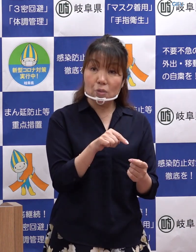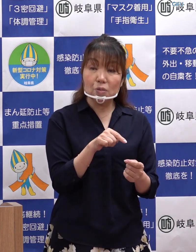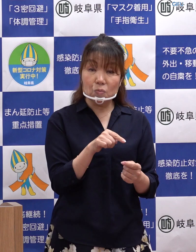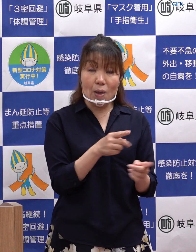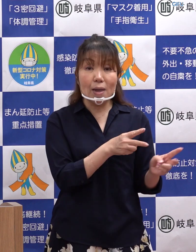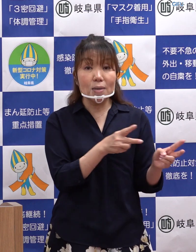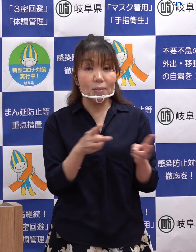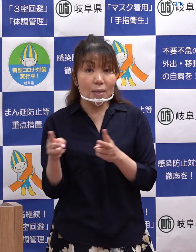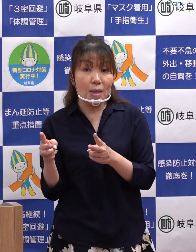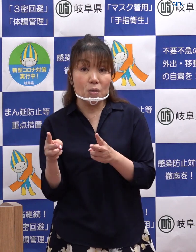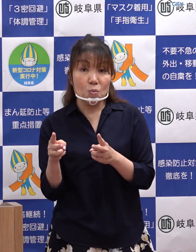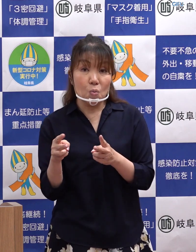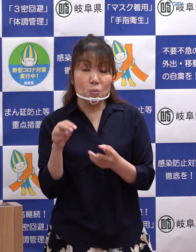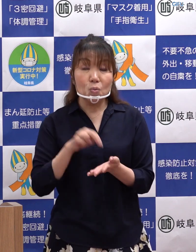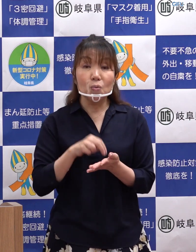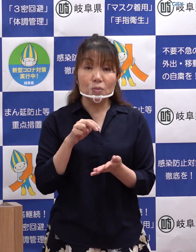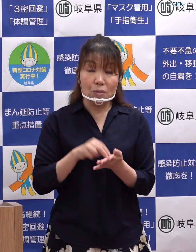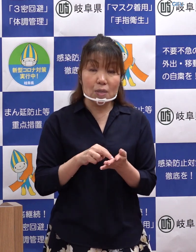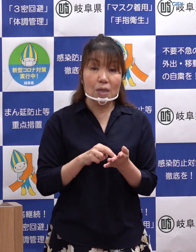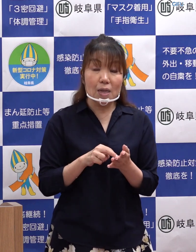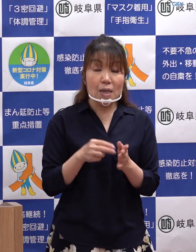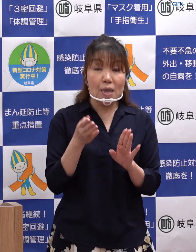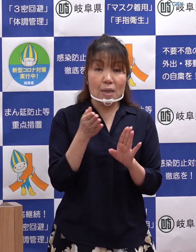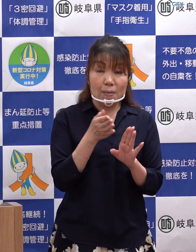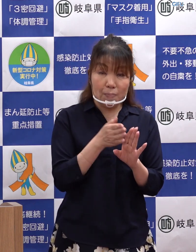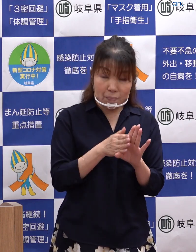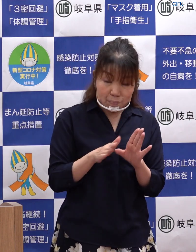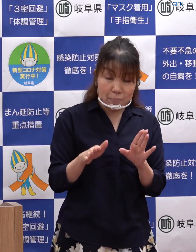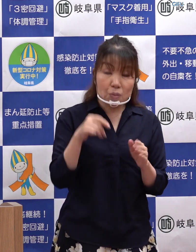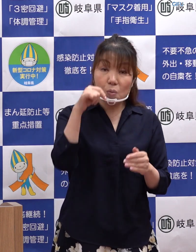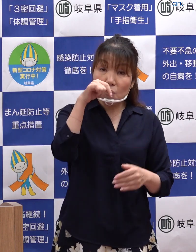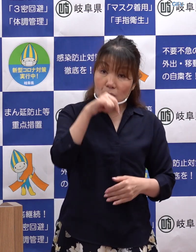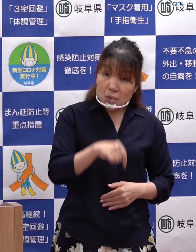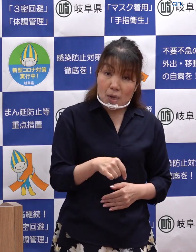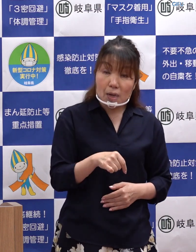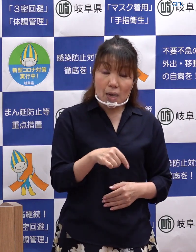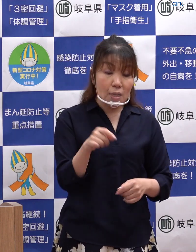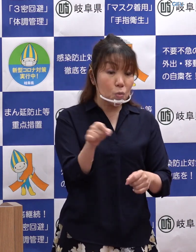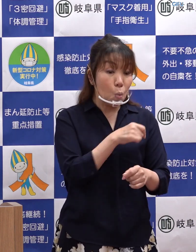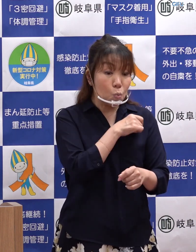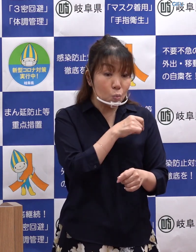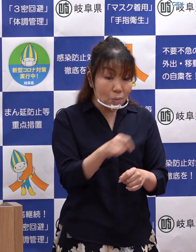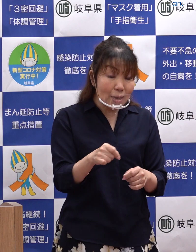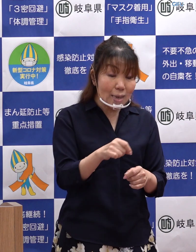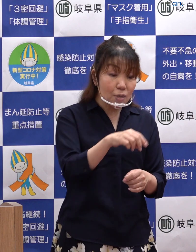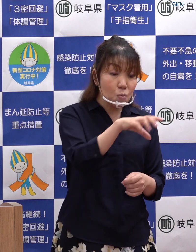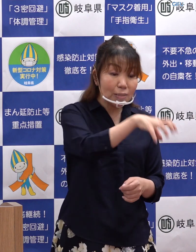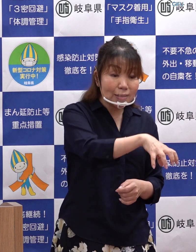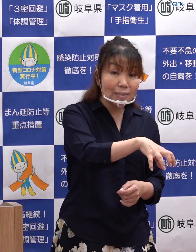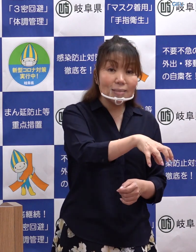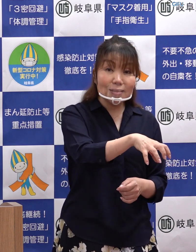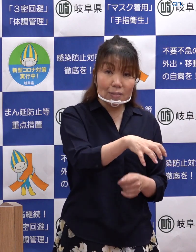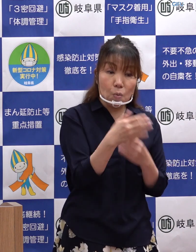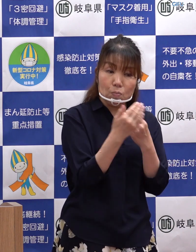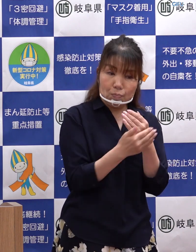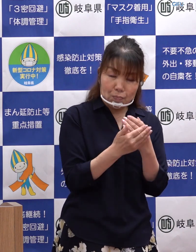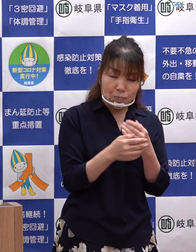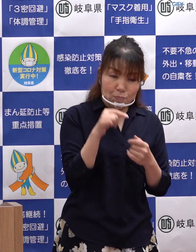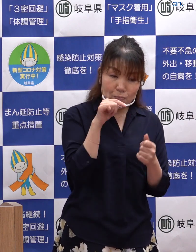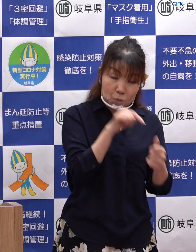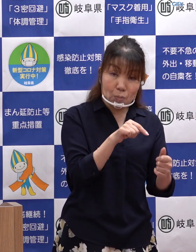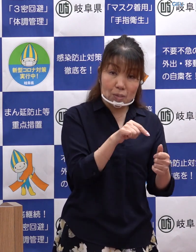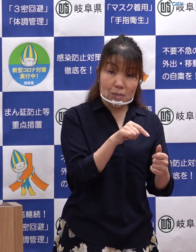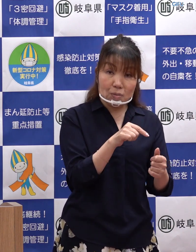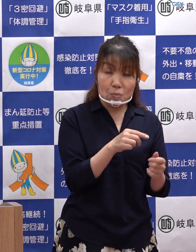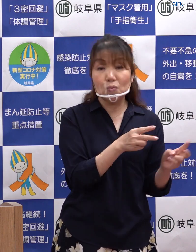度的に、県を指定して、その県の中で特定の地域を重点措置をする地域として指定するという制度